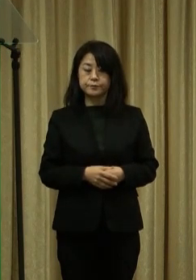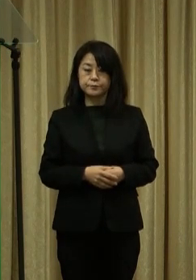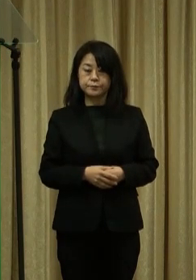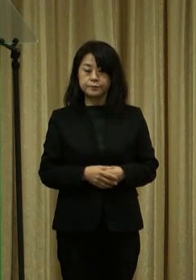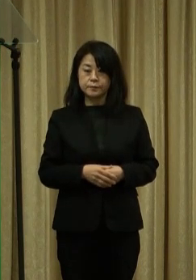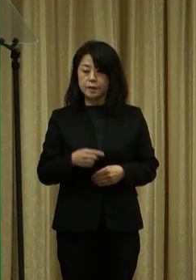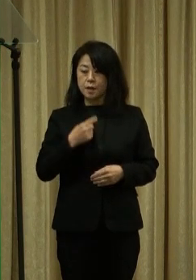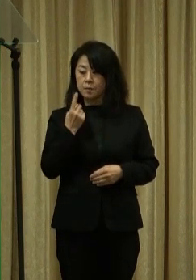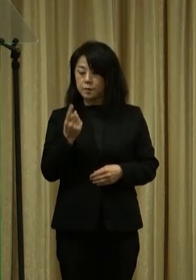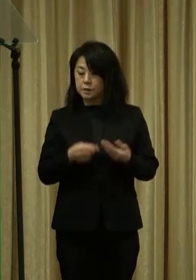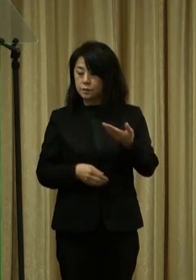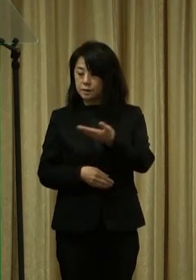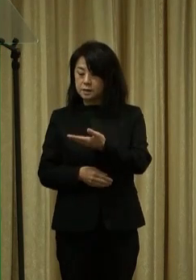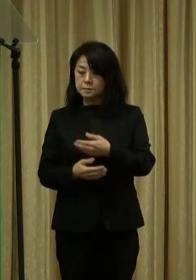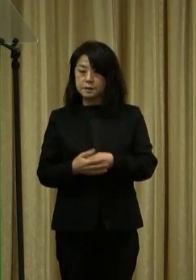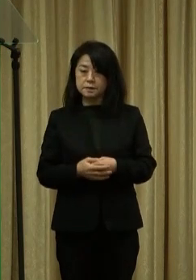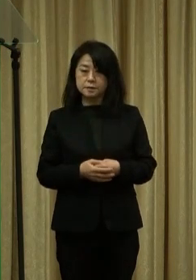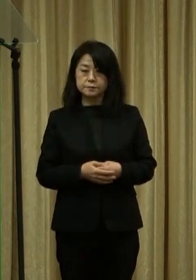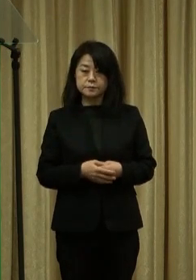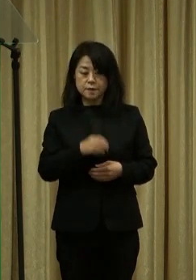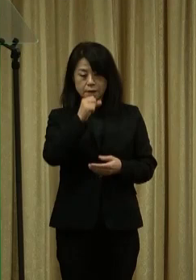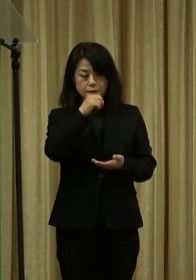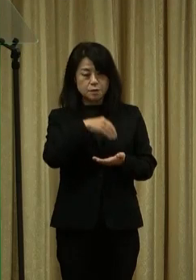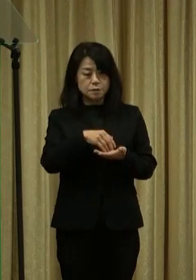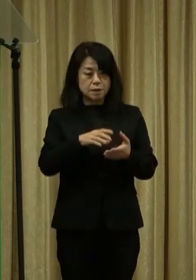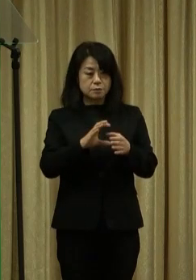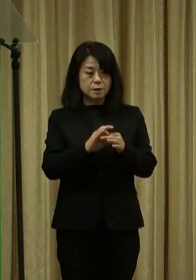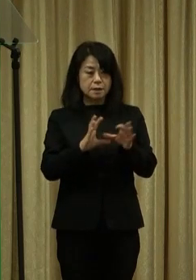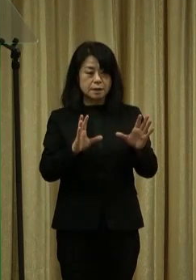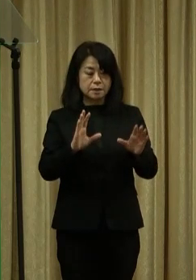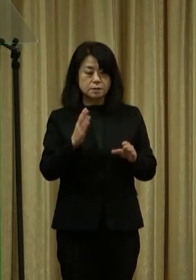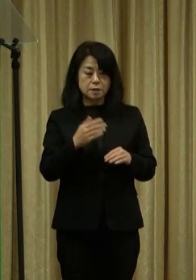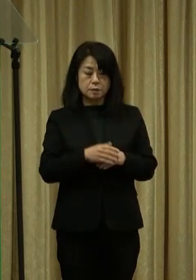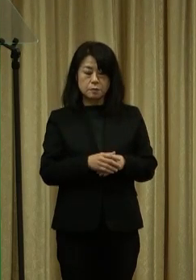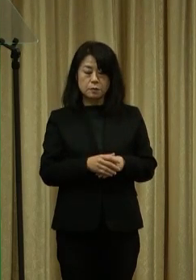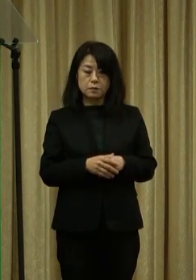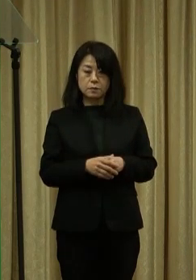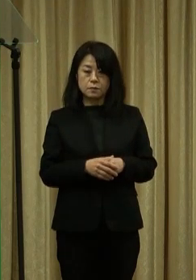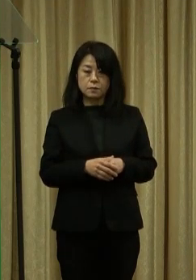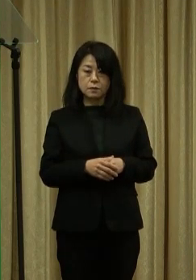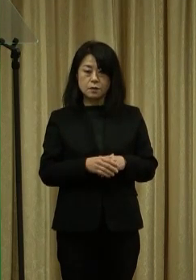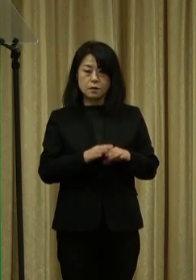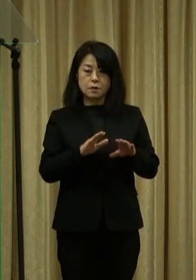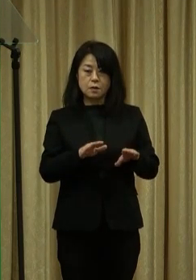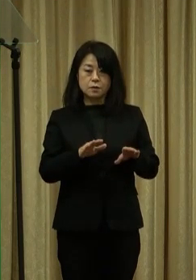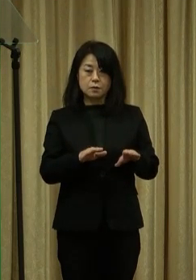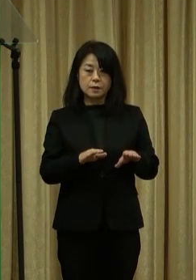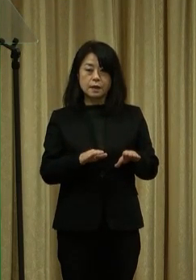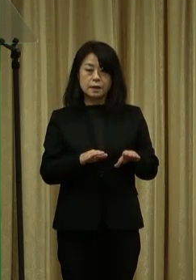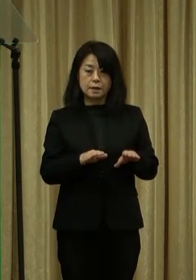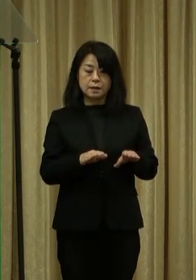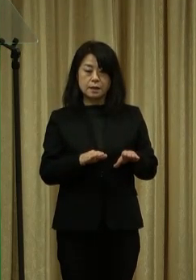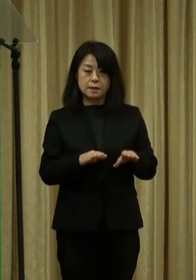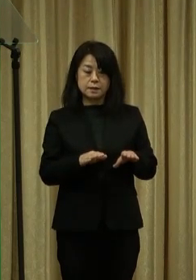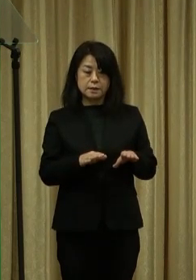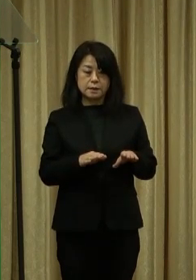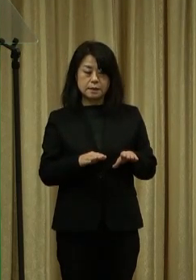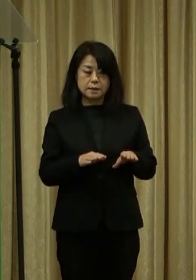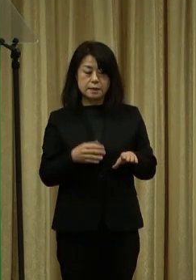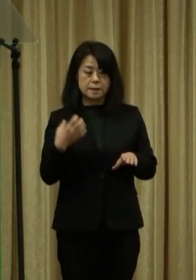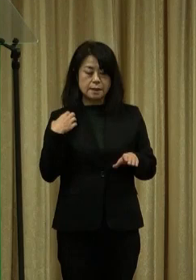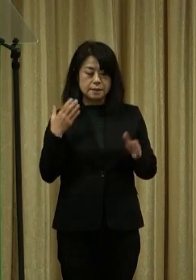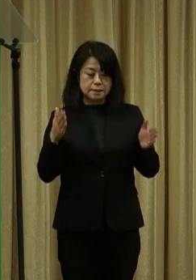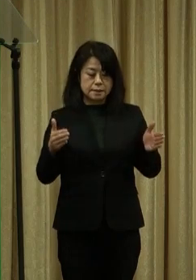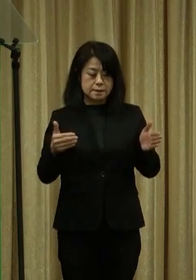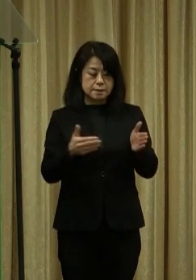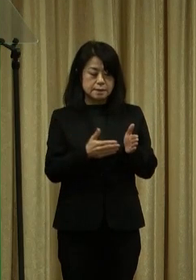もう一点なんですけれども、これちょっと直接予算とはあるかもしれないですけれども、まあ、今回集大成のような、まあ任期最後の予算ができ